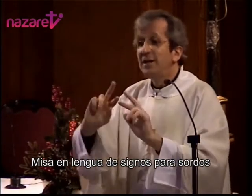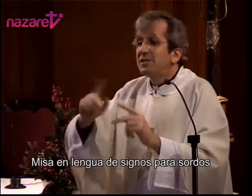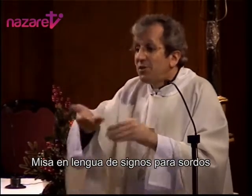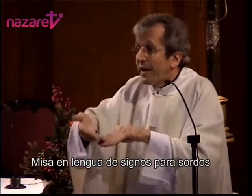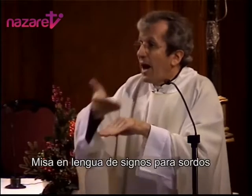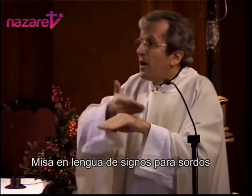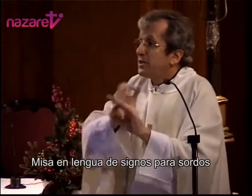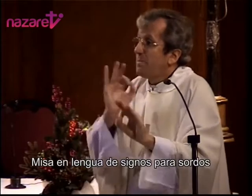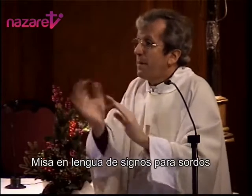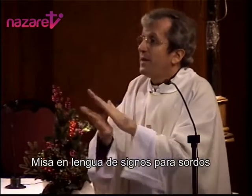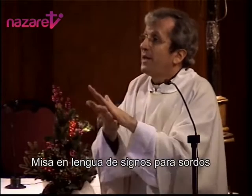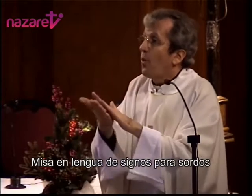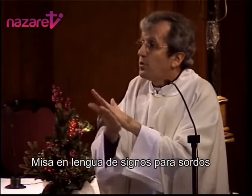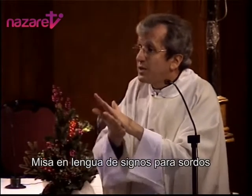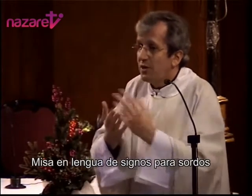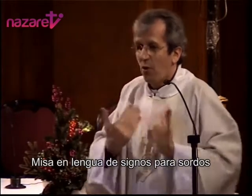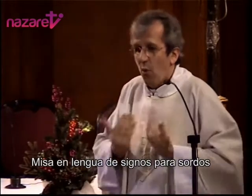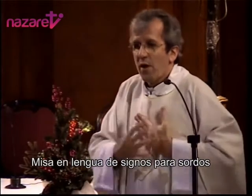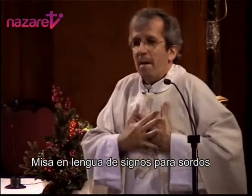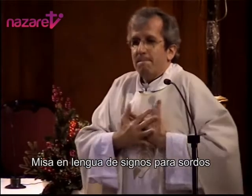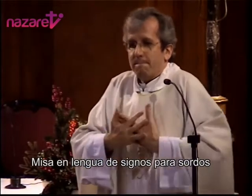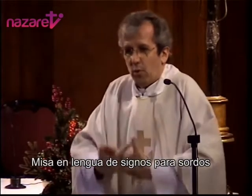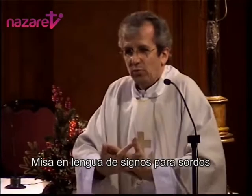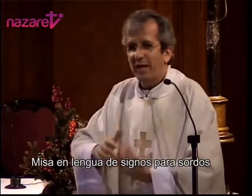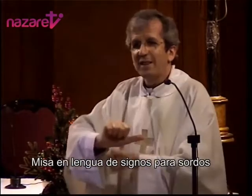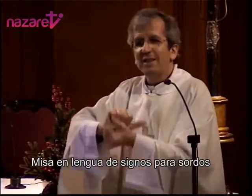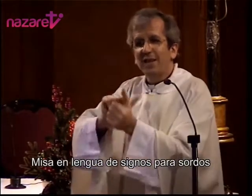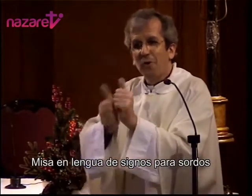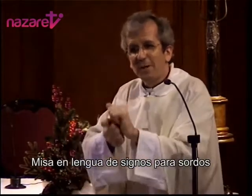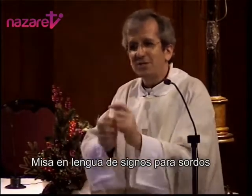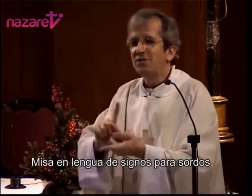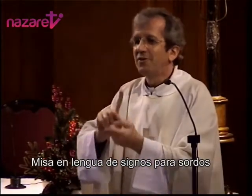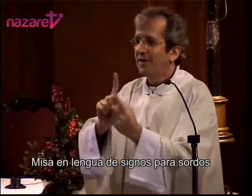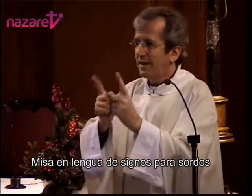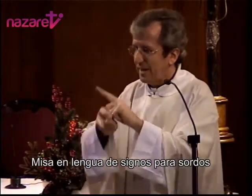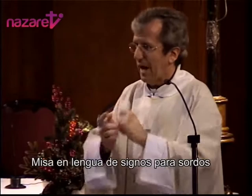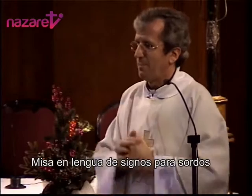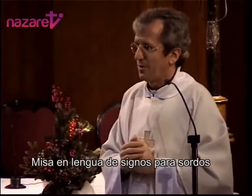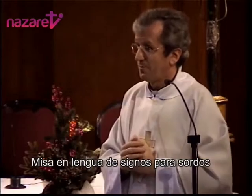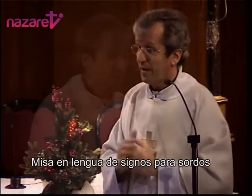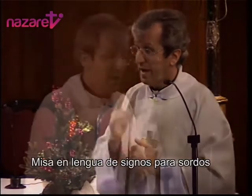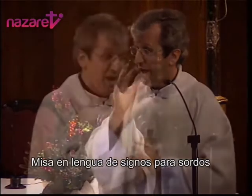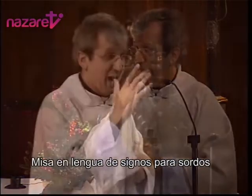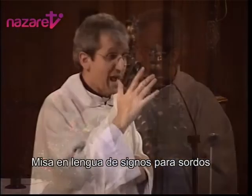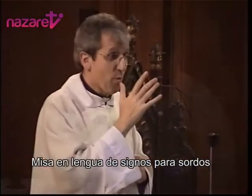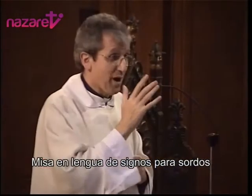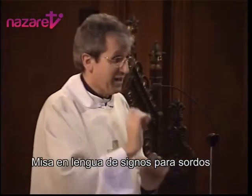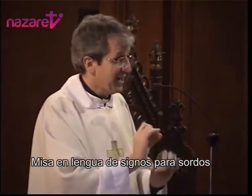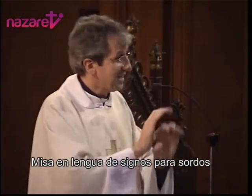sino que era simplemente un signo, una voluntad de conversión y de cambio. El agua está